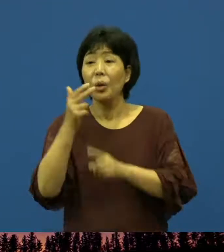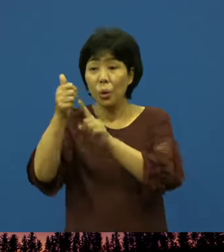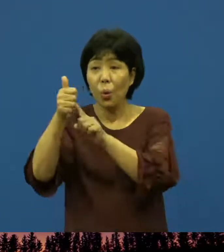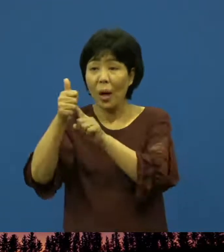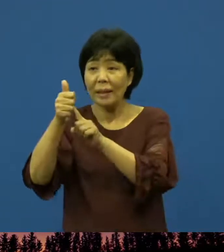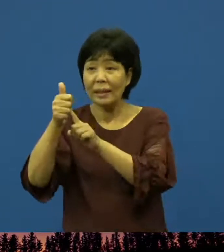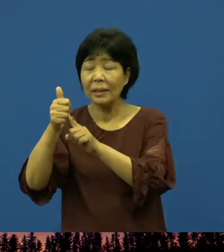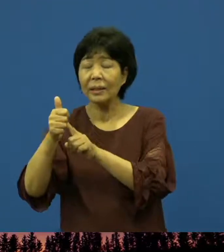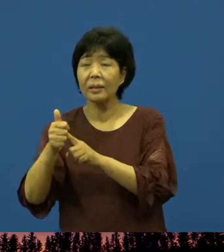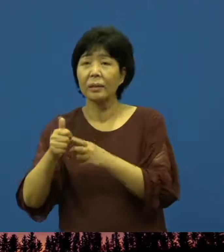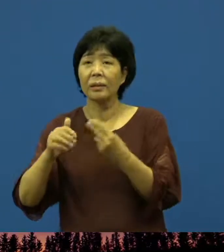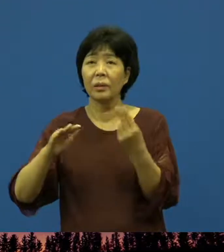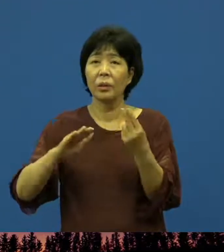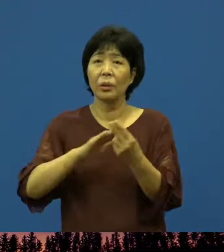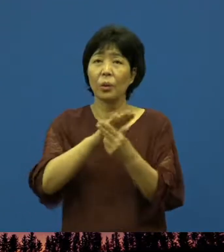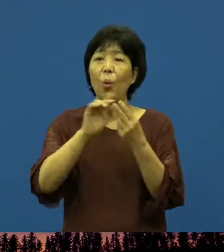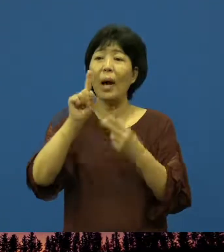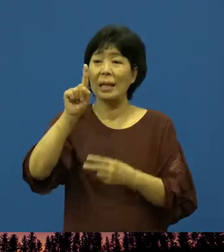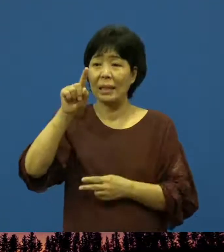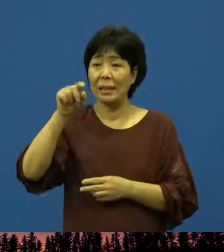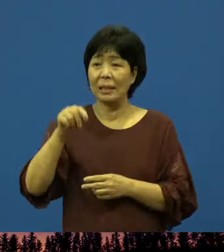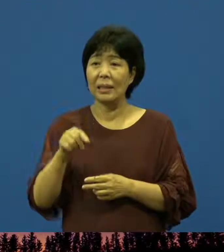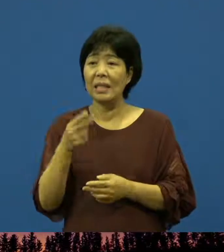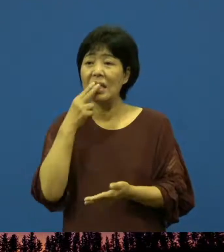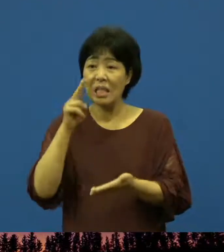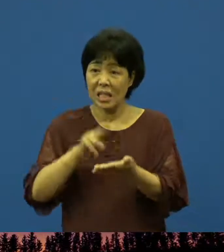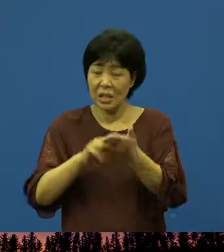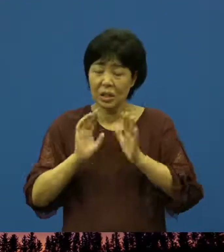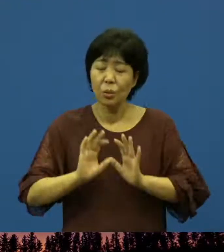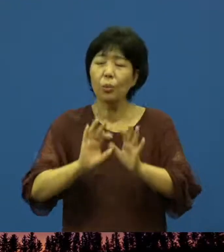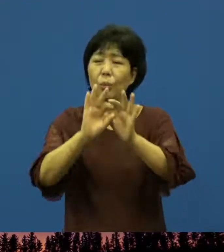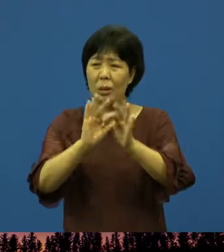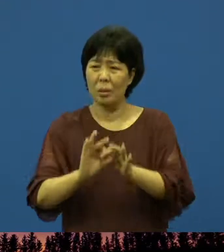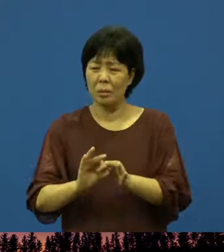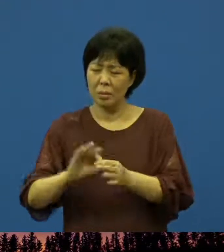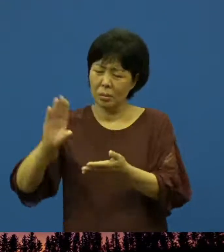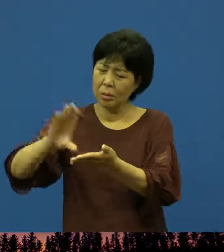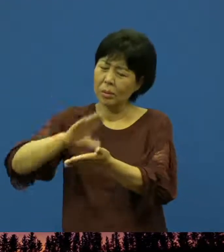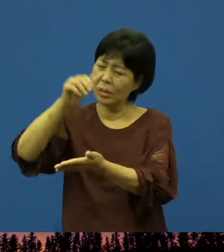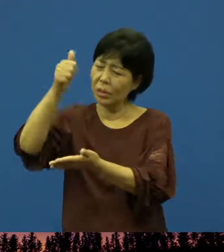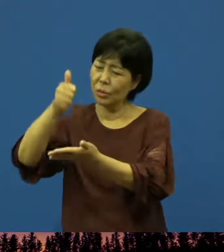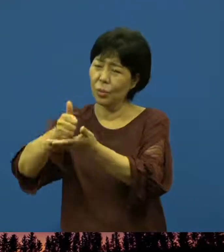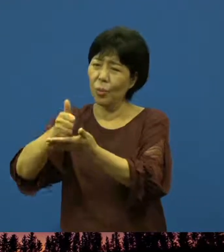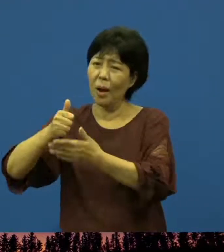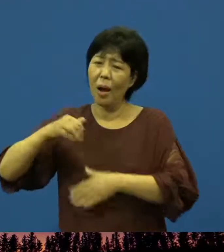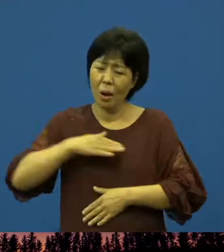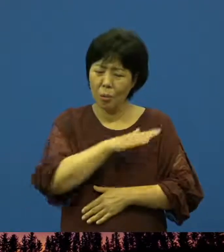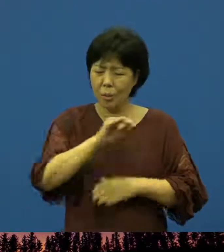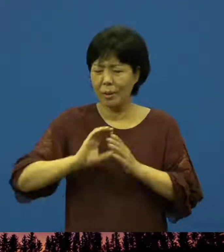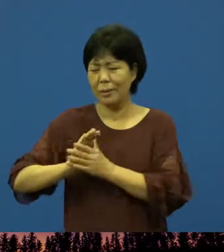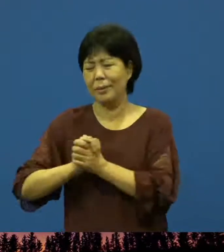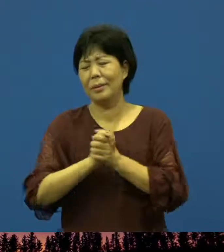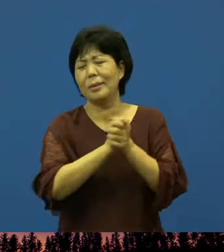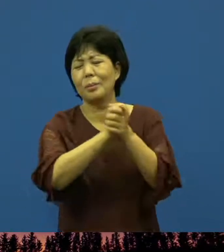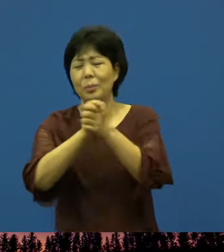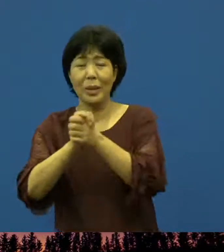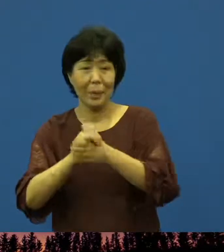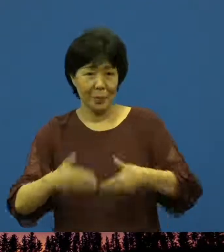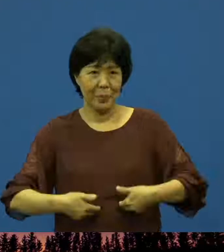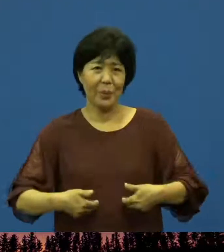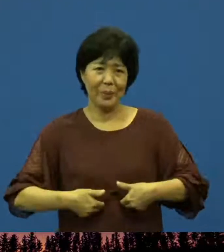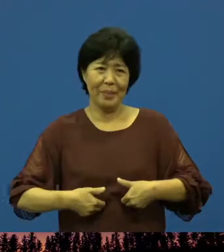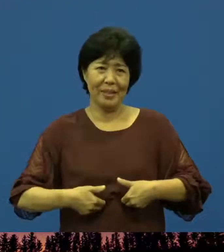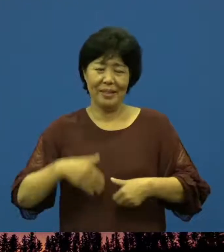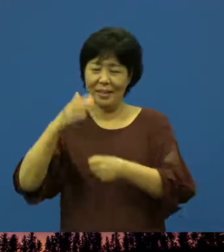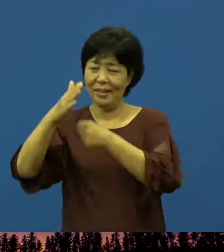1서에서 그리스도와의 친밀한 관계를 강조하는 거예요. 이게 핵심이라는 거예요. 우리의 신앙의 핵심이라는 거예요.